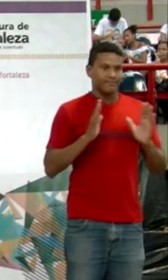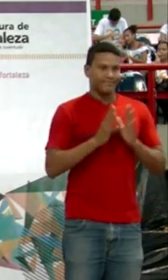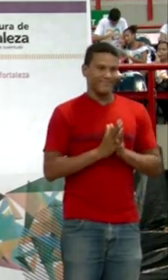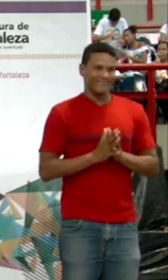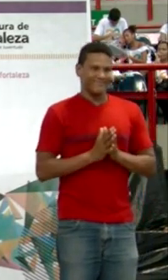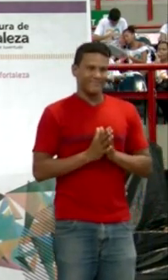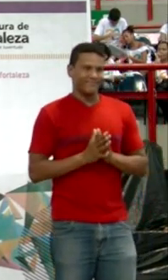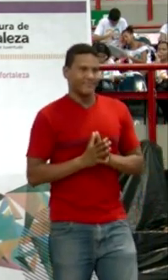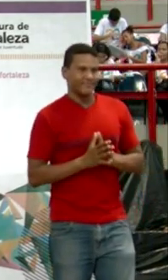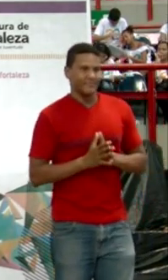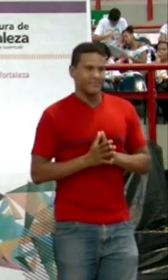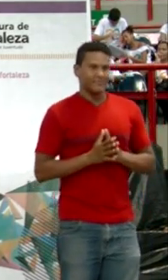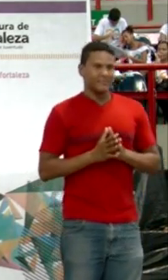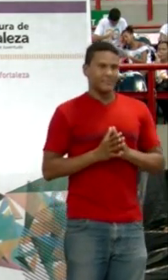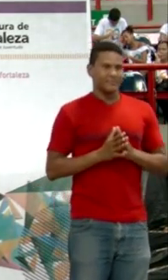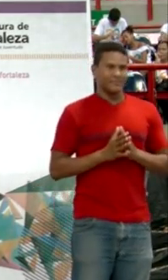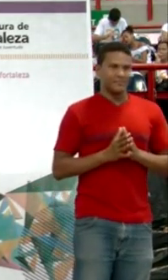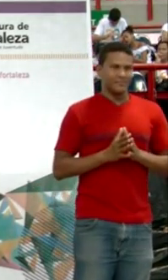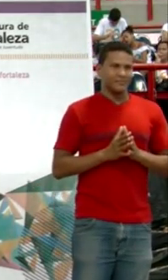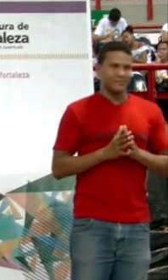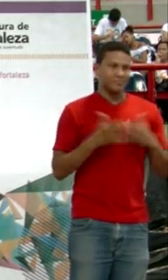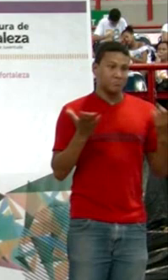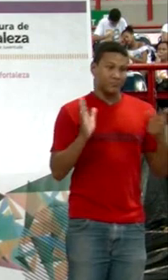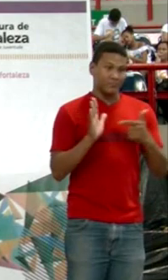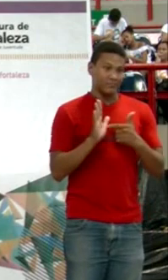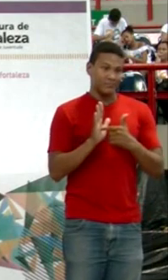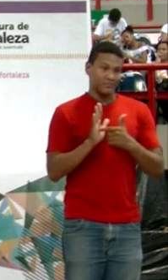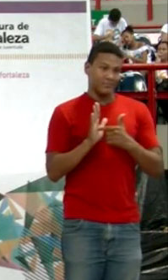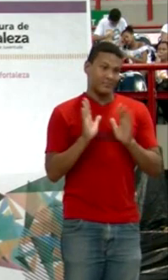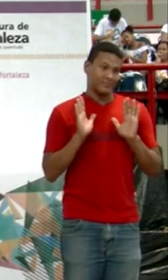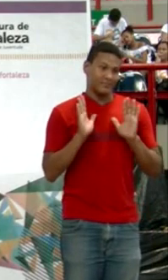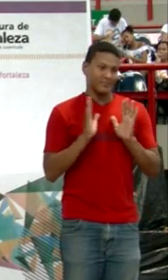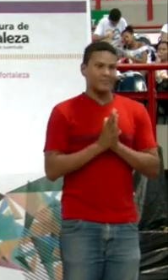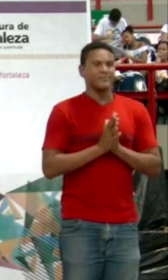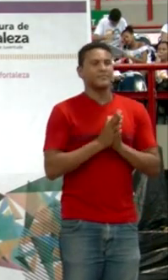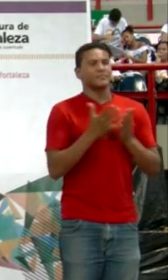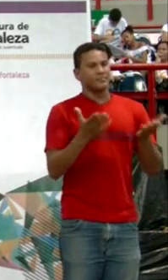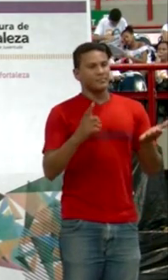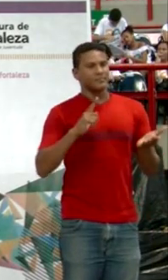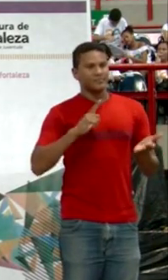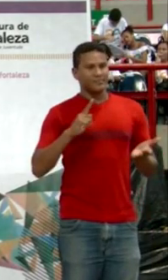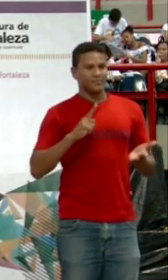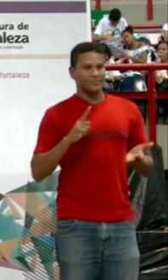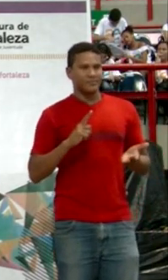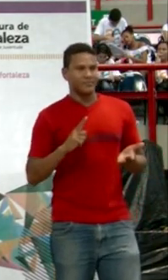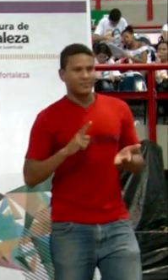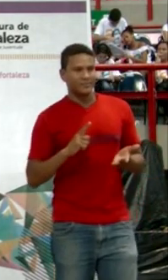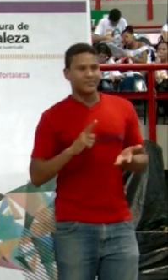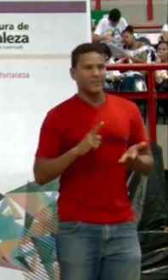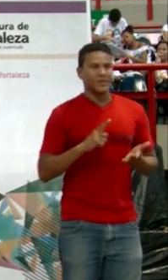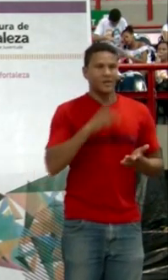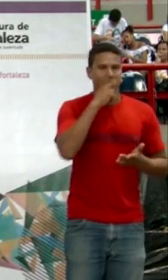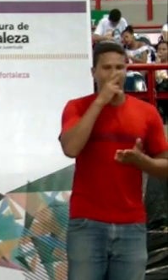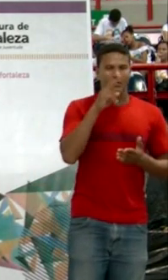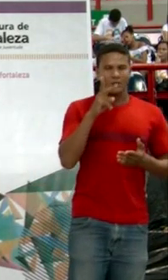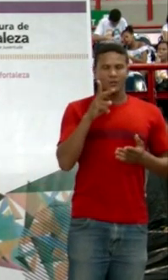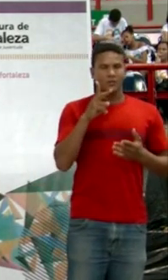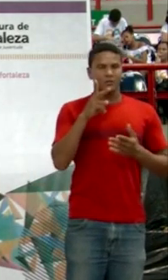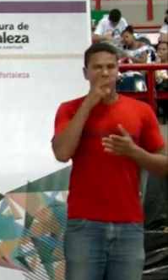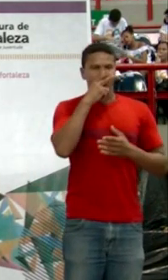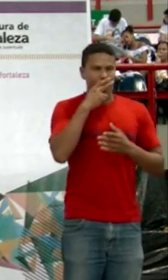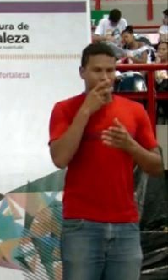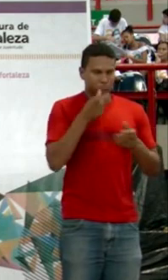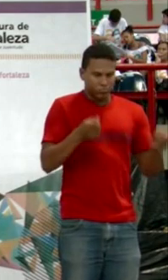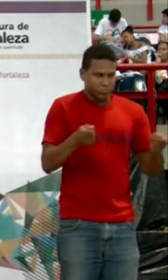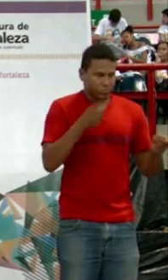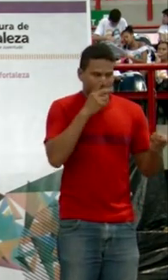pirita FS2 em uma variedade de depósitos minerais favorece a formação